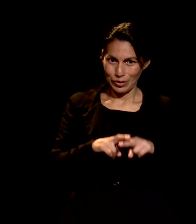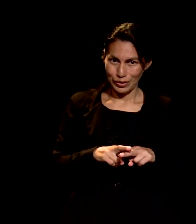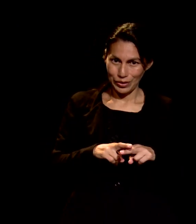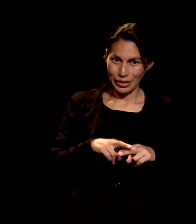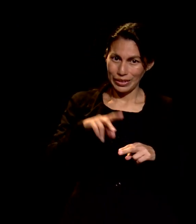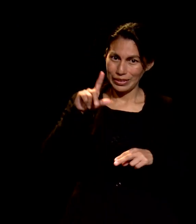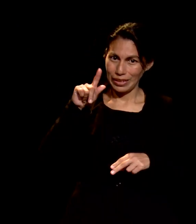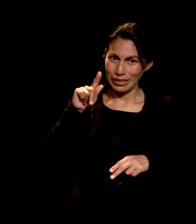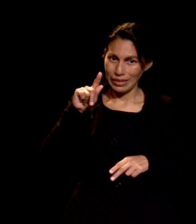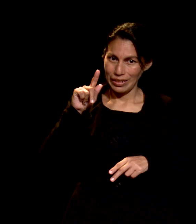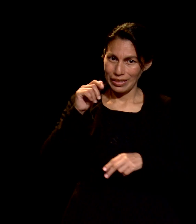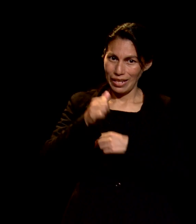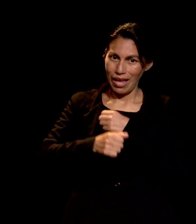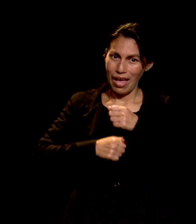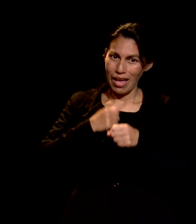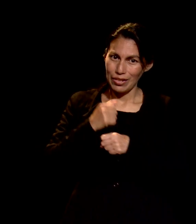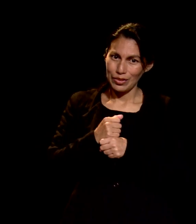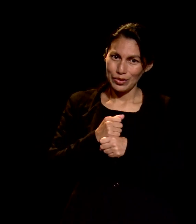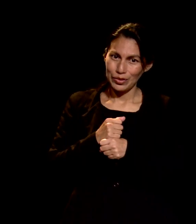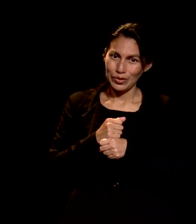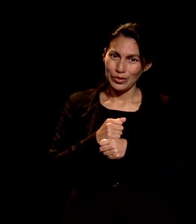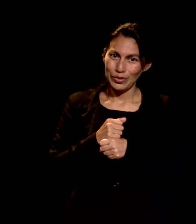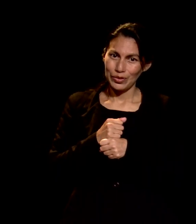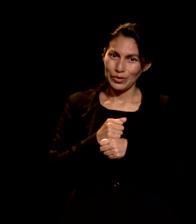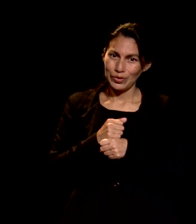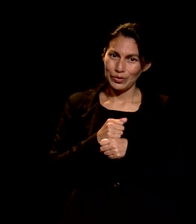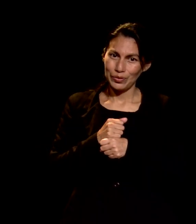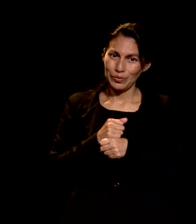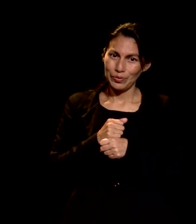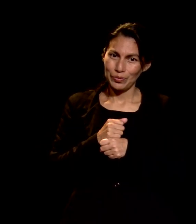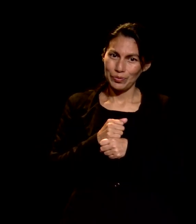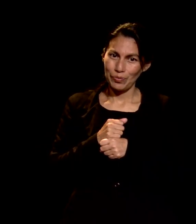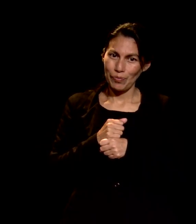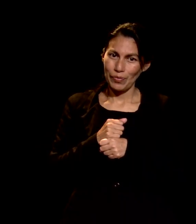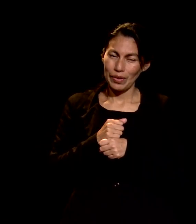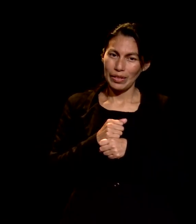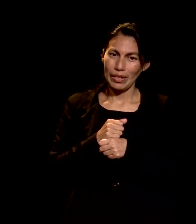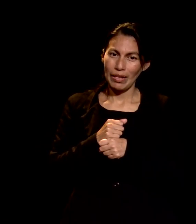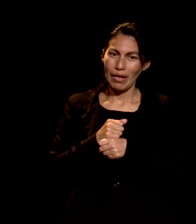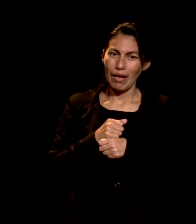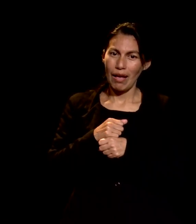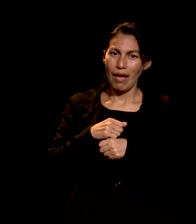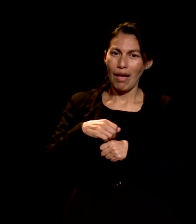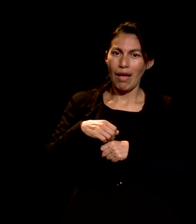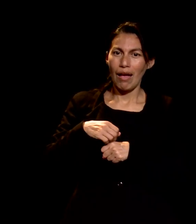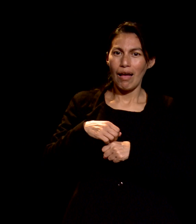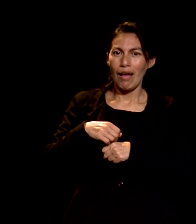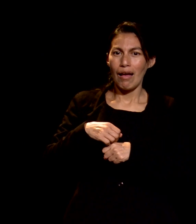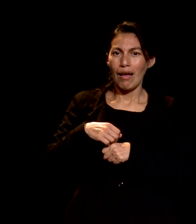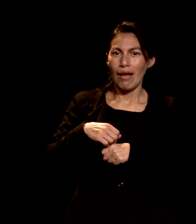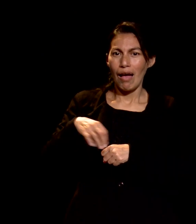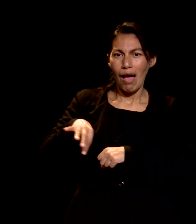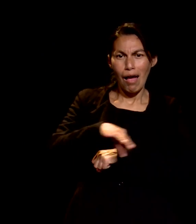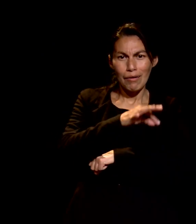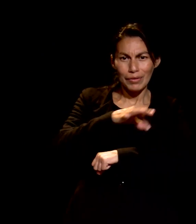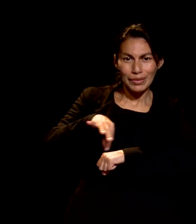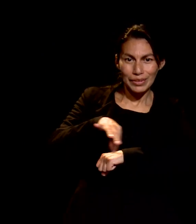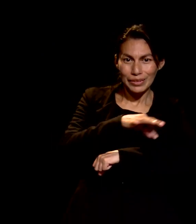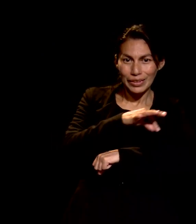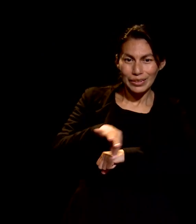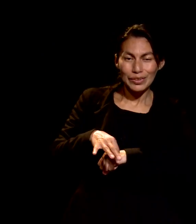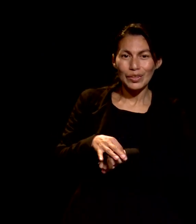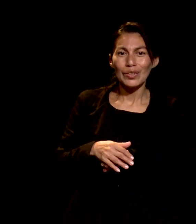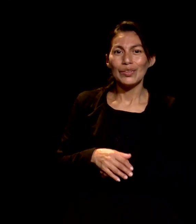de la escuela de la facultad de administración y